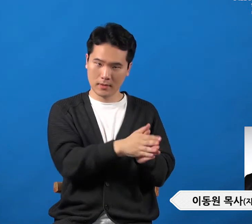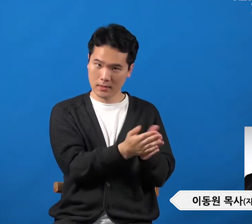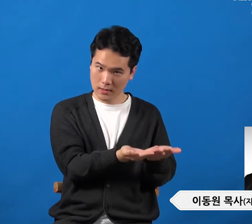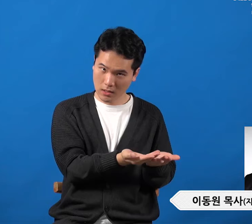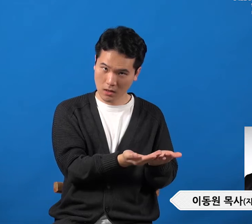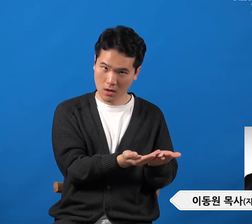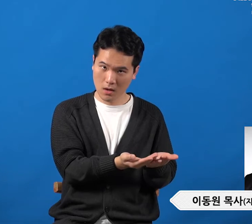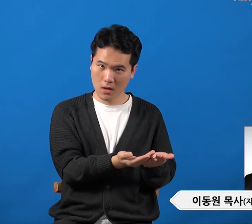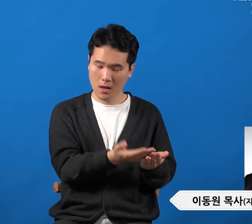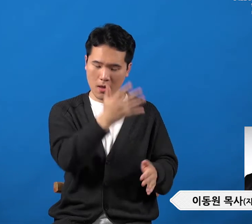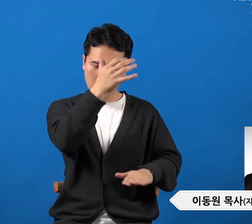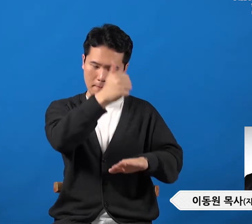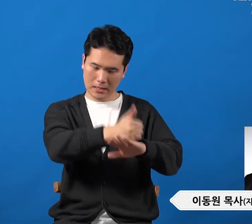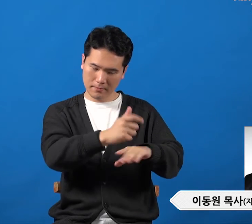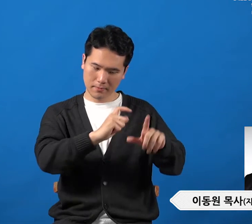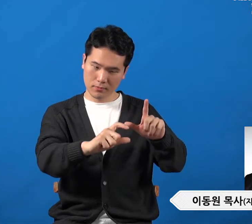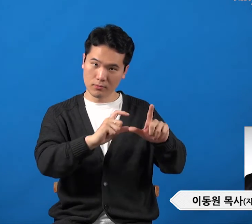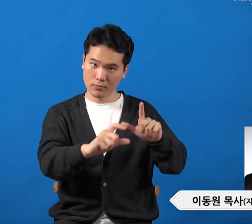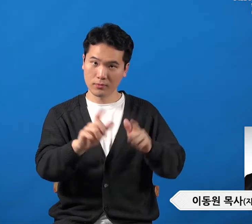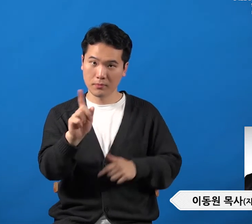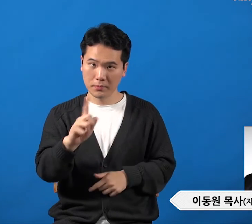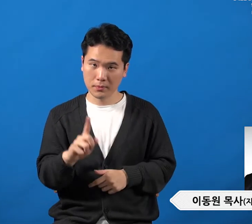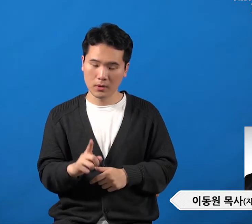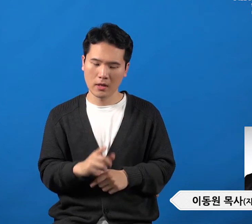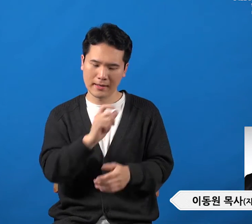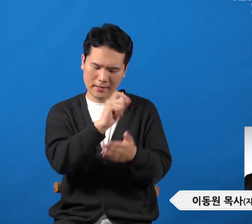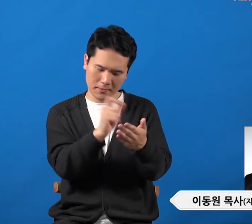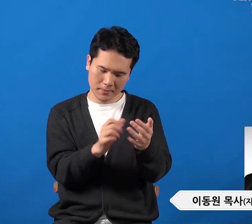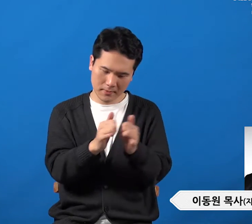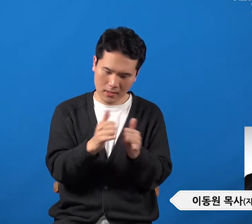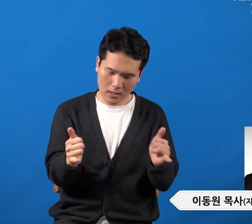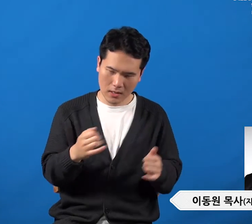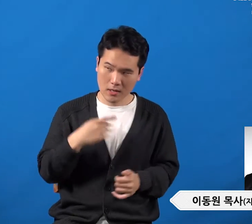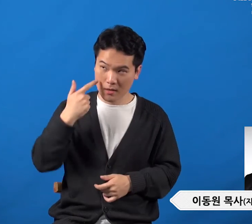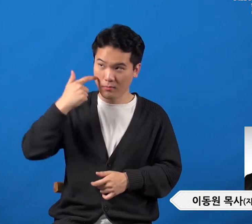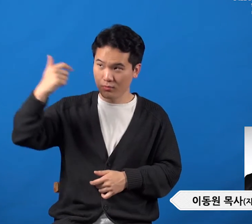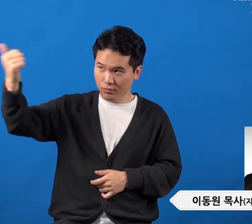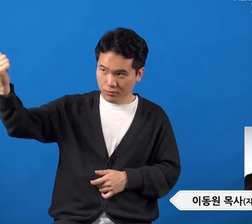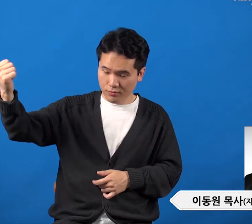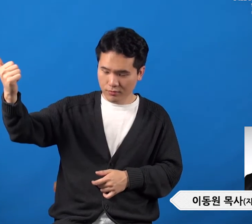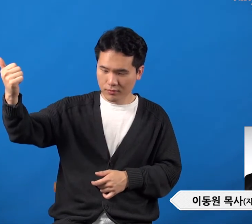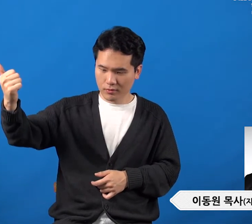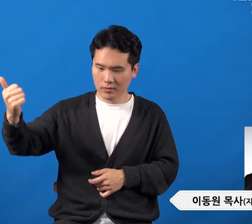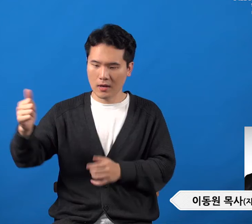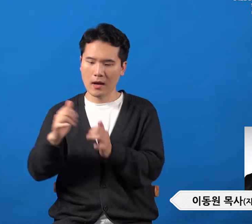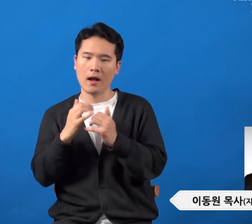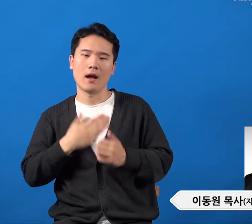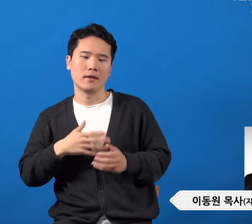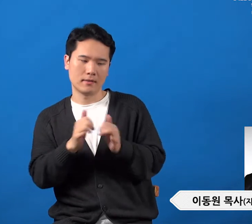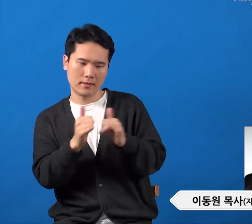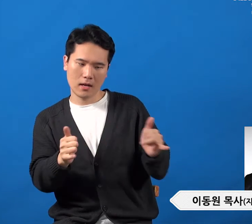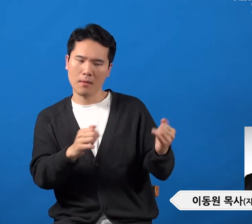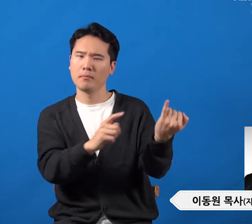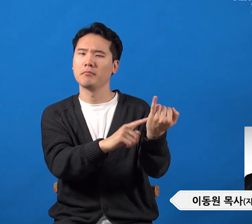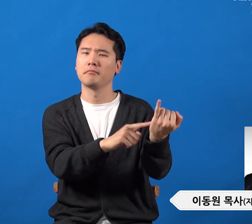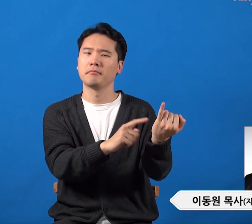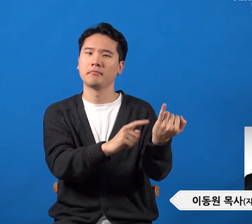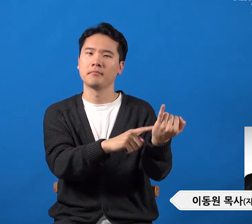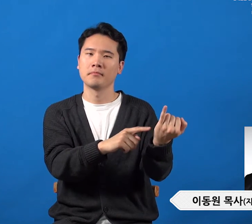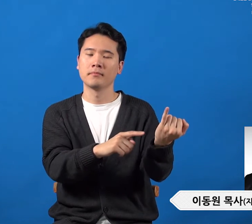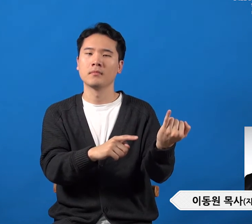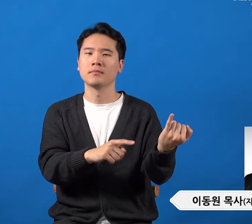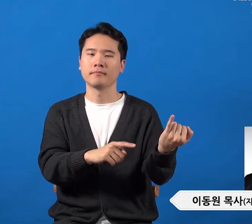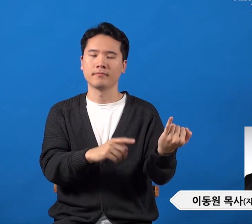이 책의 거의 마지막 페이지에서 저자는 자기 부친의 지인이었던 한 믿음의 여인 이야기를 하고